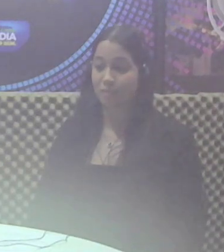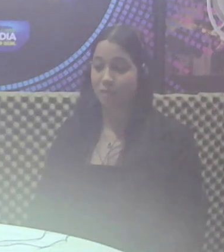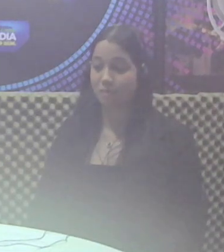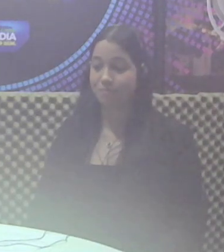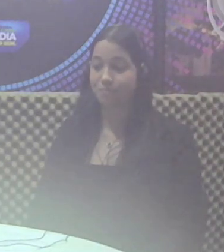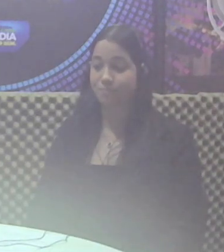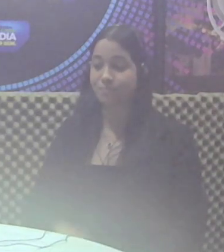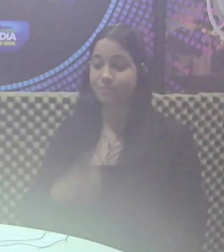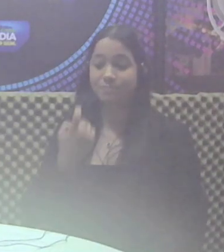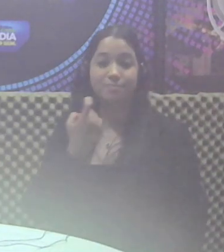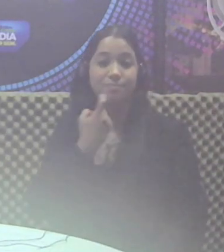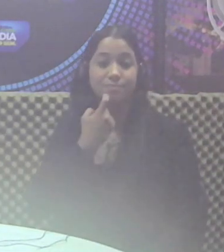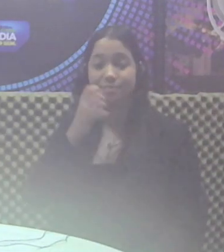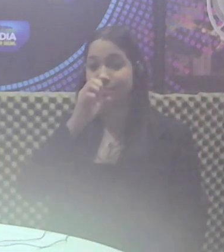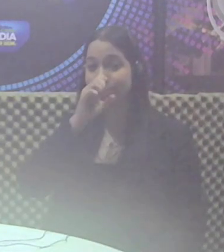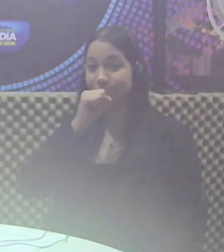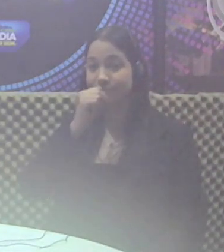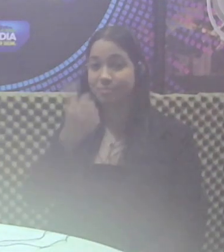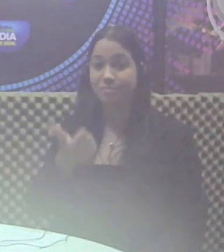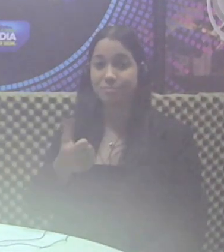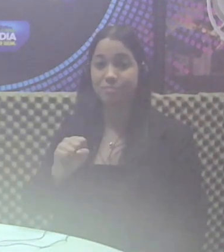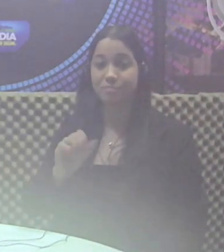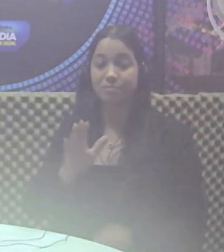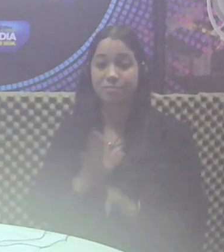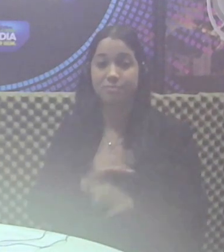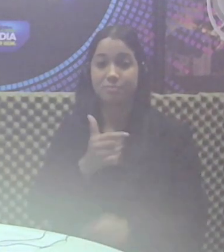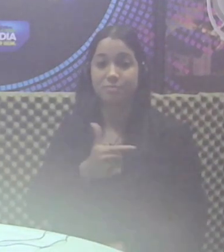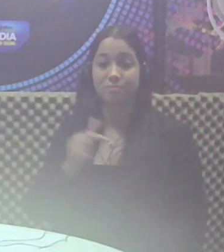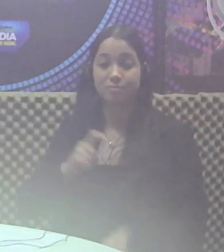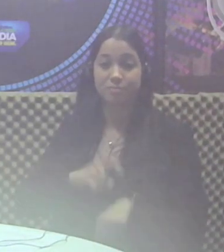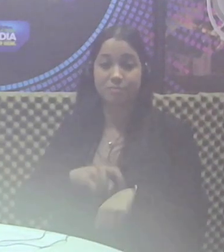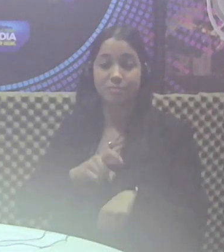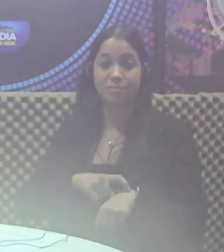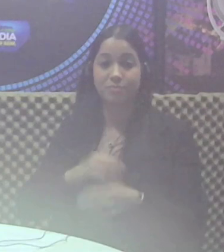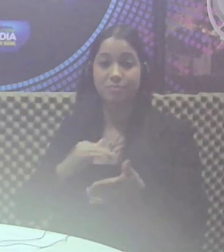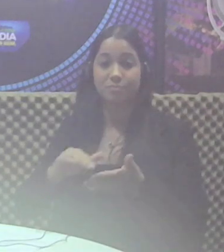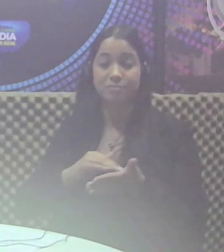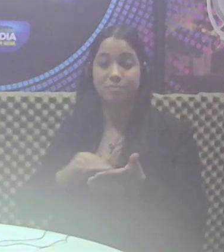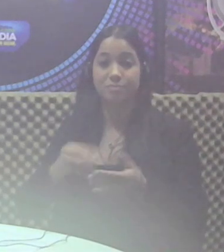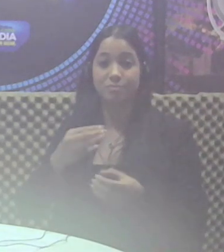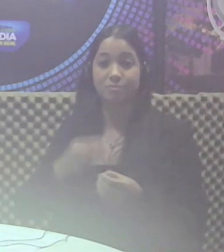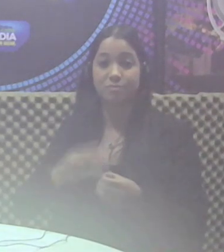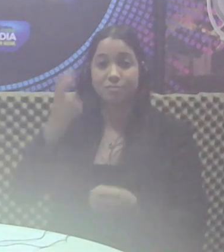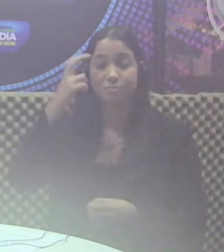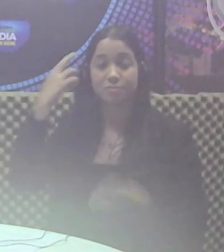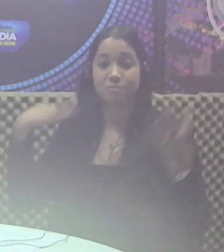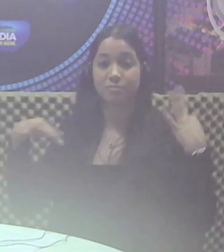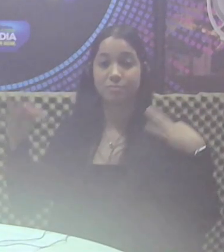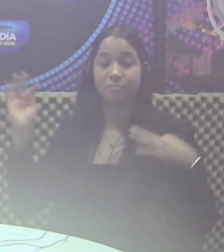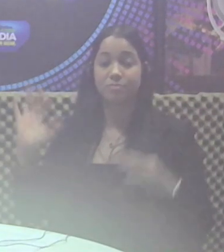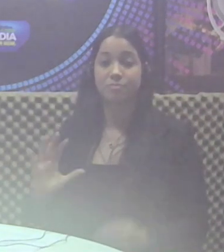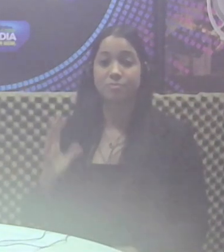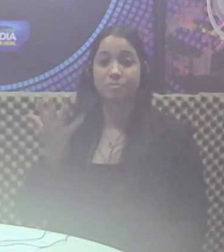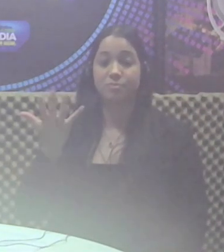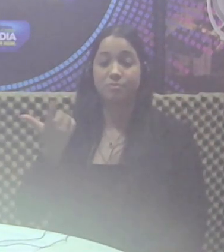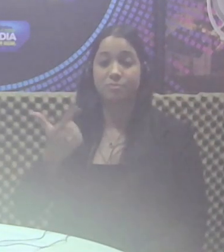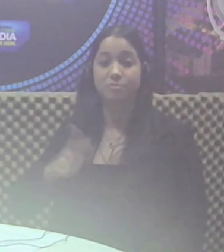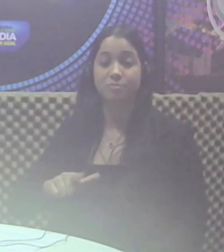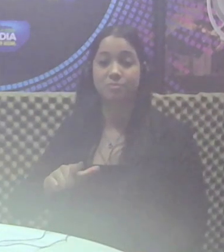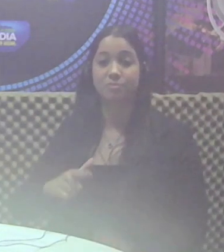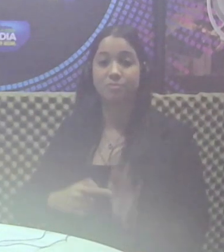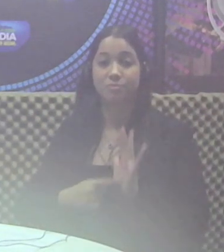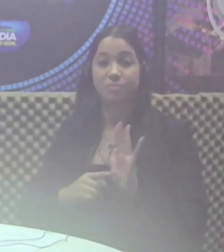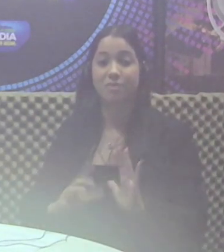Nesta sexta e sábado, das 18 às 22 horas, a Secretaria Municipal de Cultura e Turismo realiza mais uma edição da